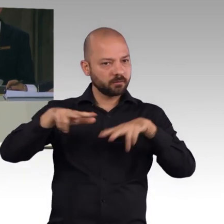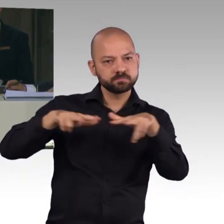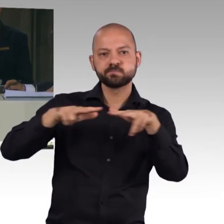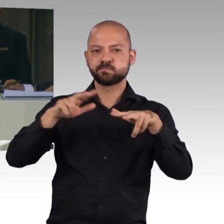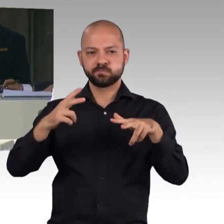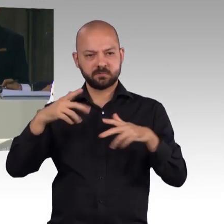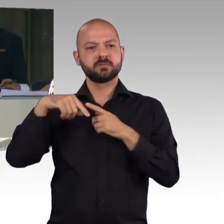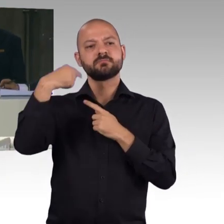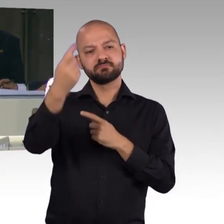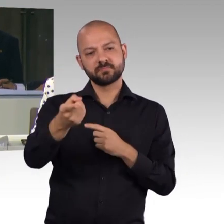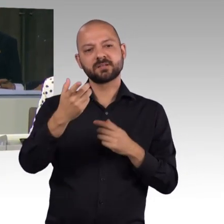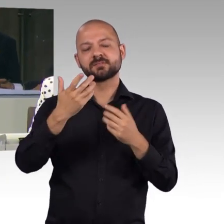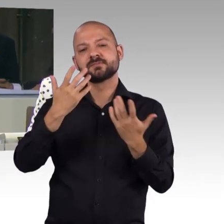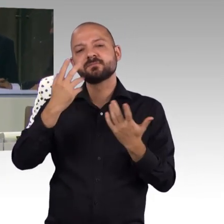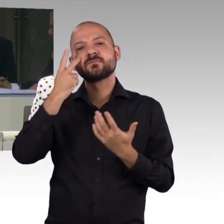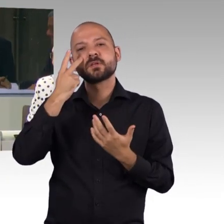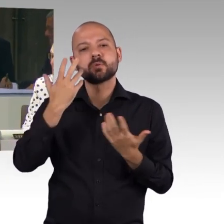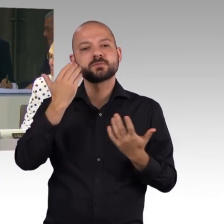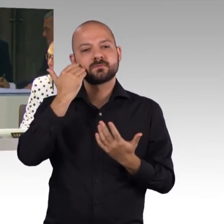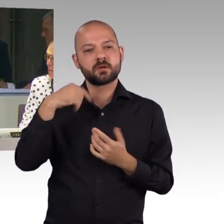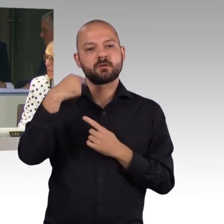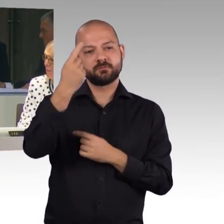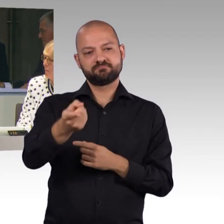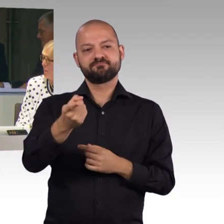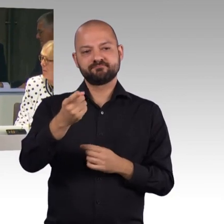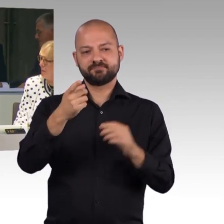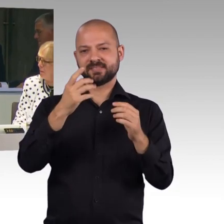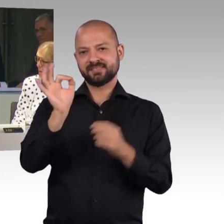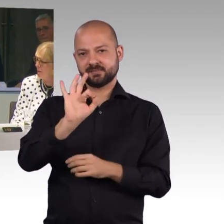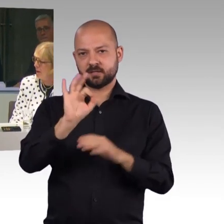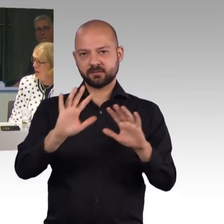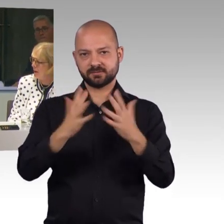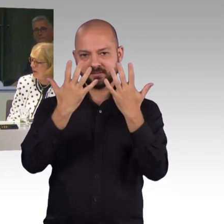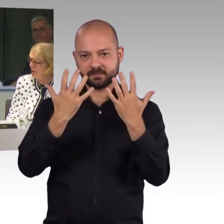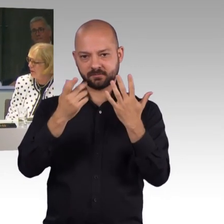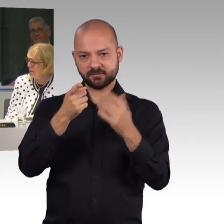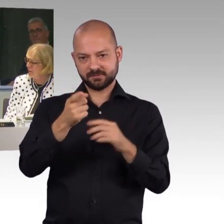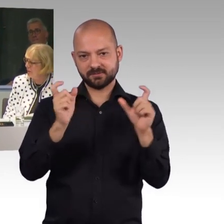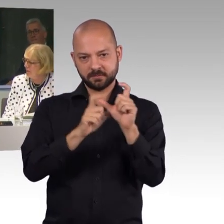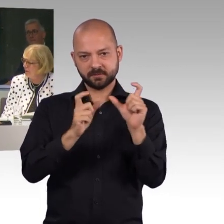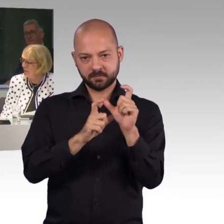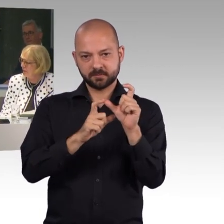Bundestags wieder einmal ein auf Dienstag, den 10. September 2019, 10